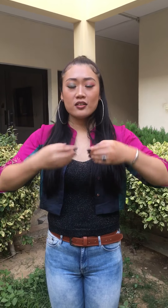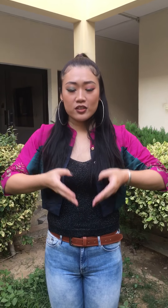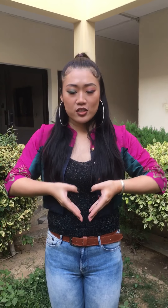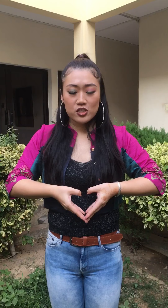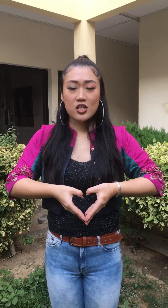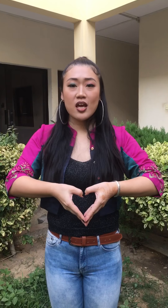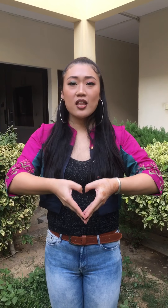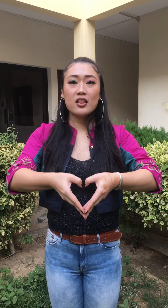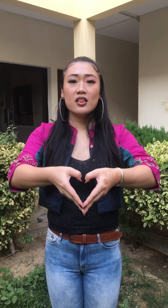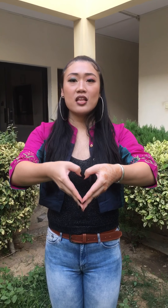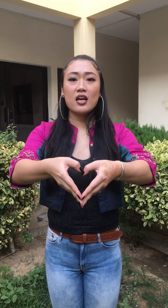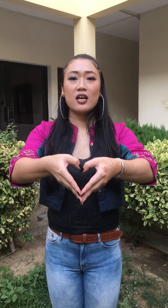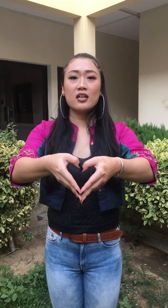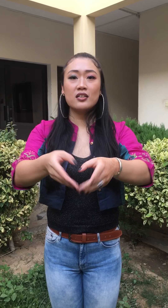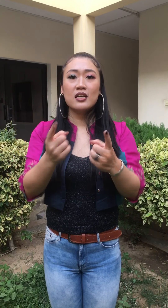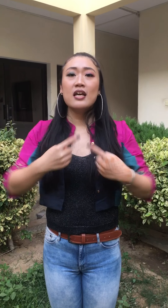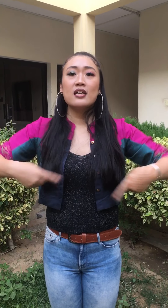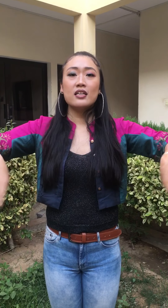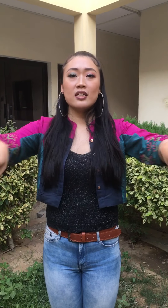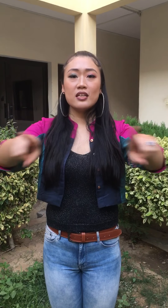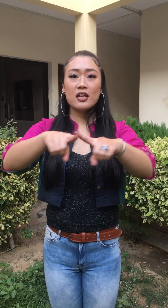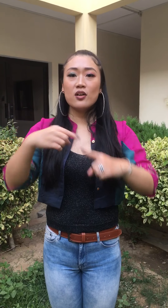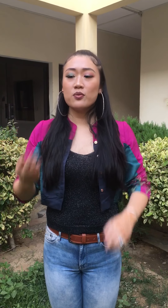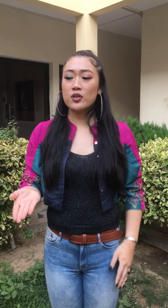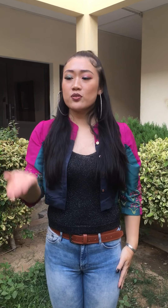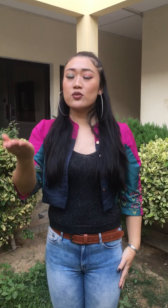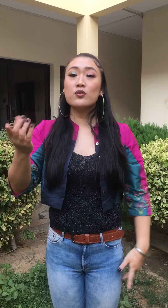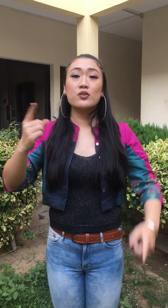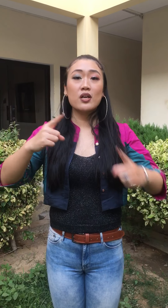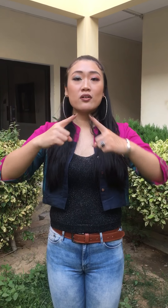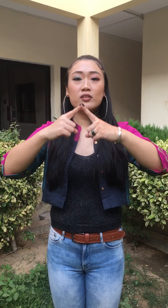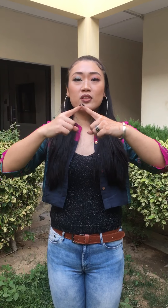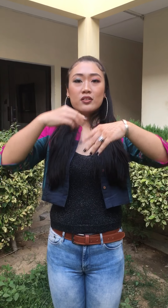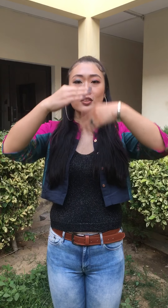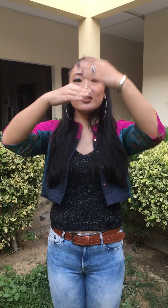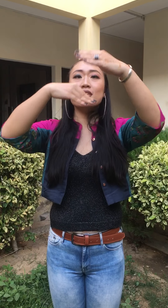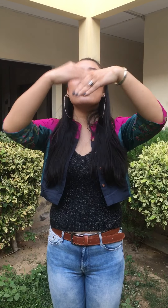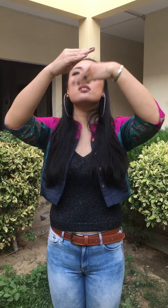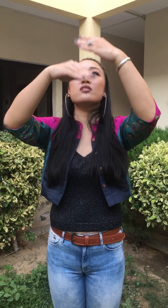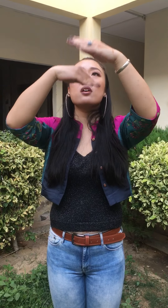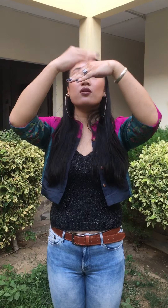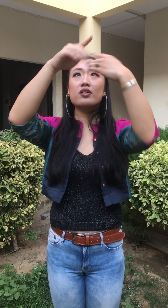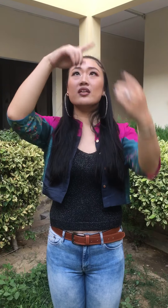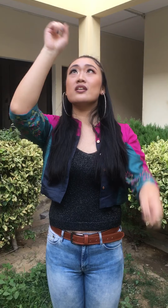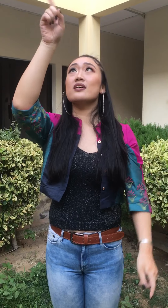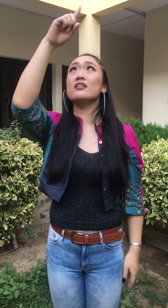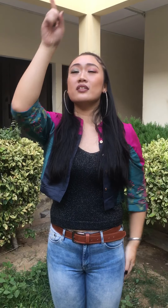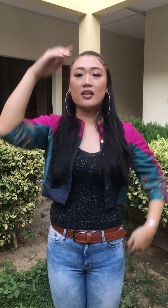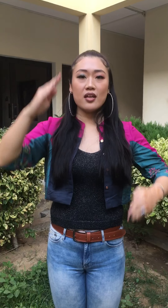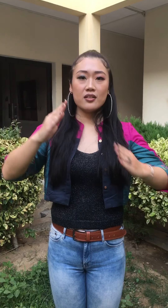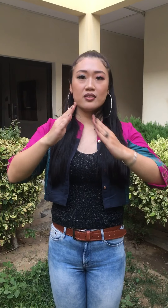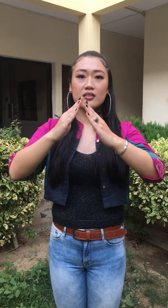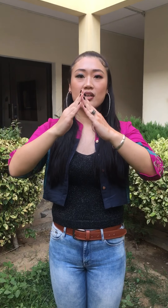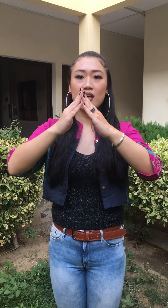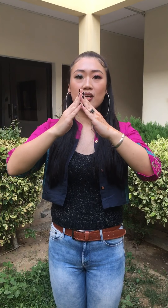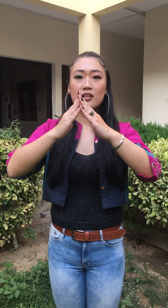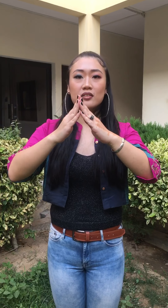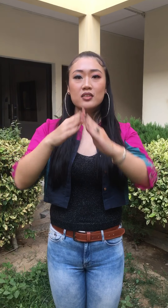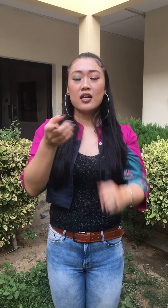的善良，一样为需要的人带走一个天堂，